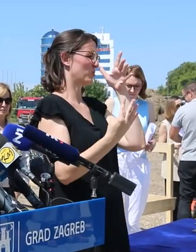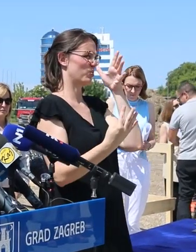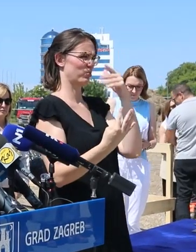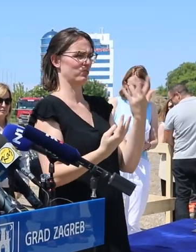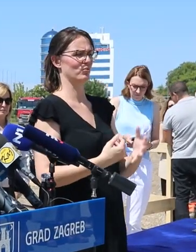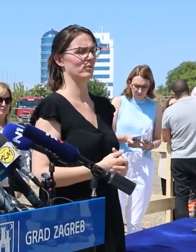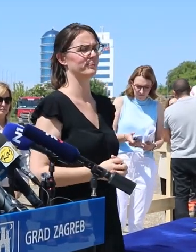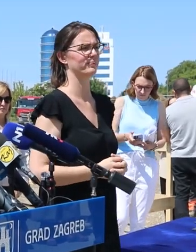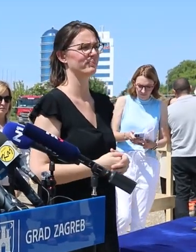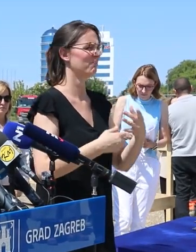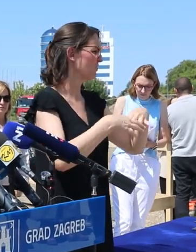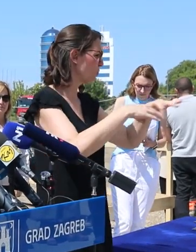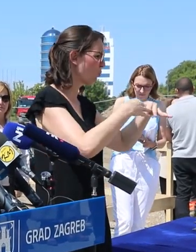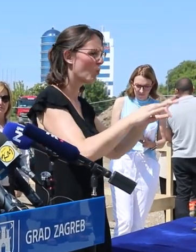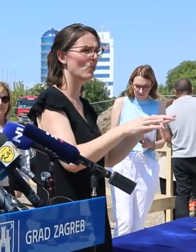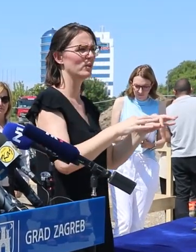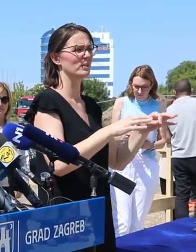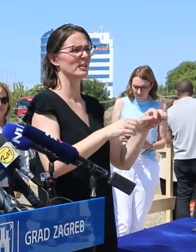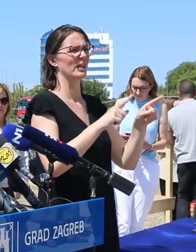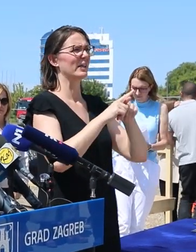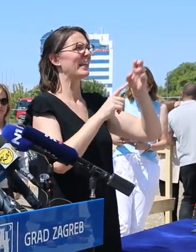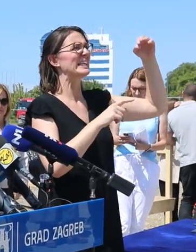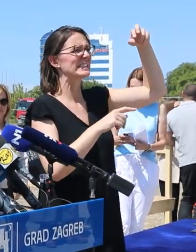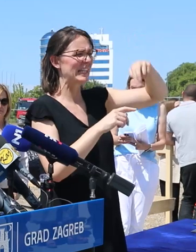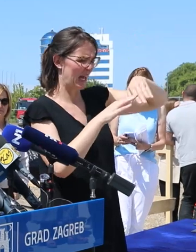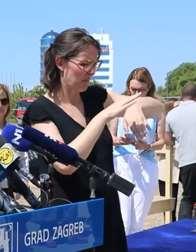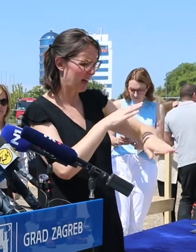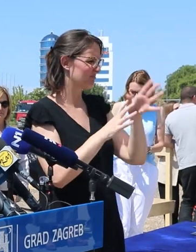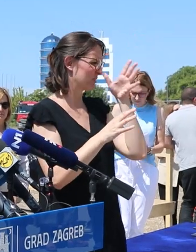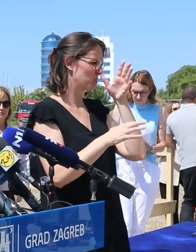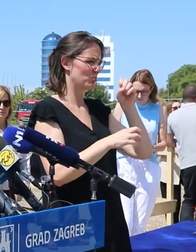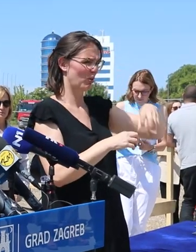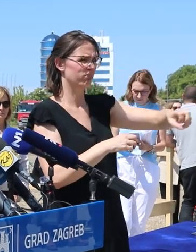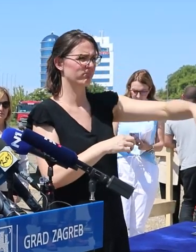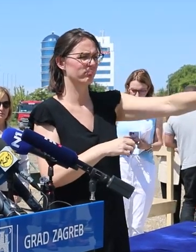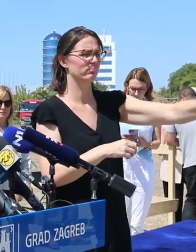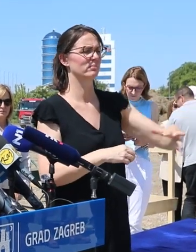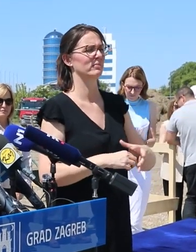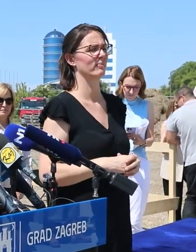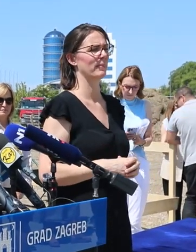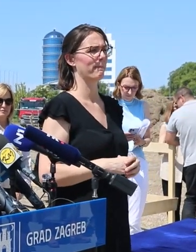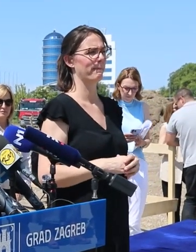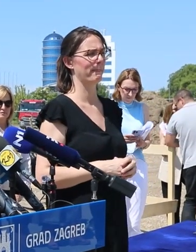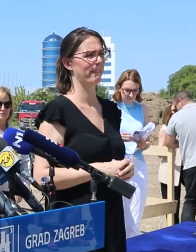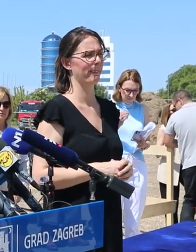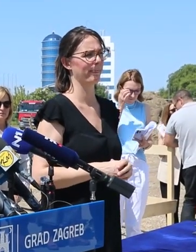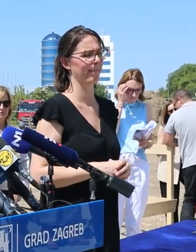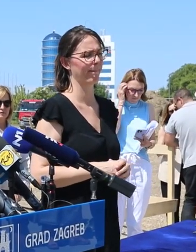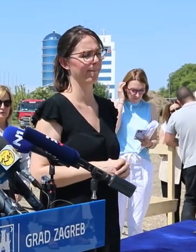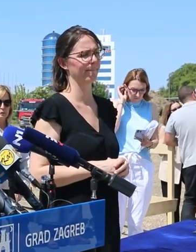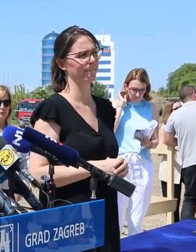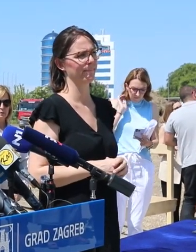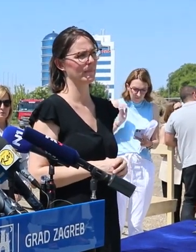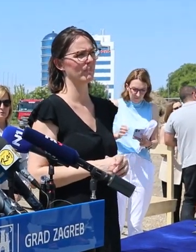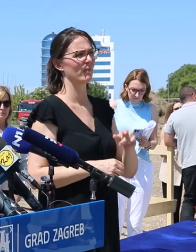zgleda po ulicama ili u Podsljemenu ili u Brezovici i slično. A